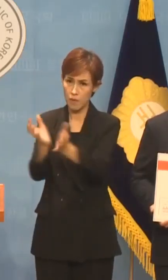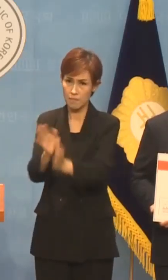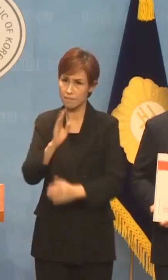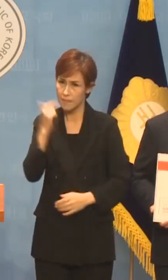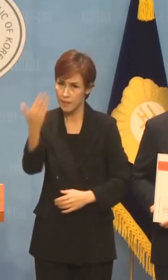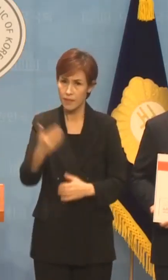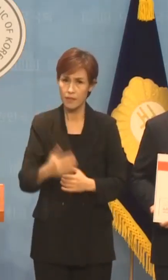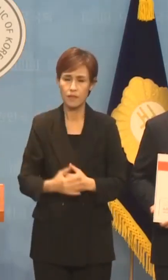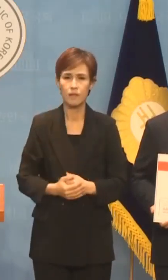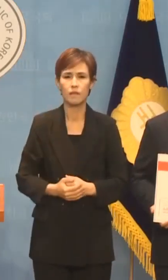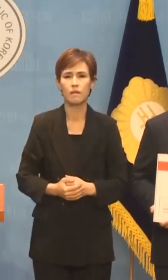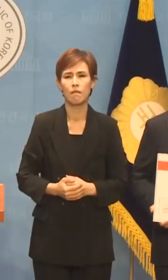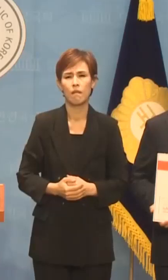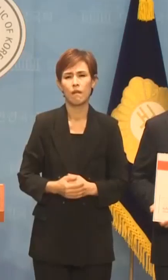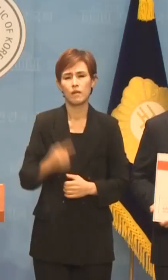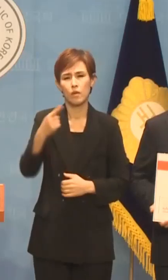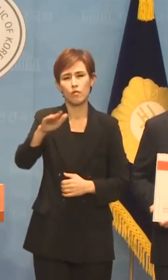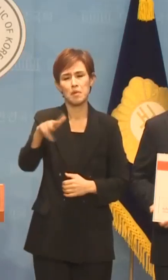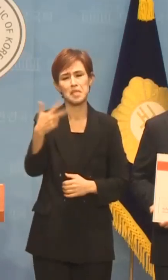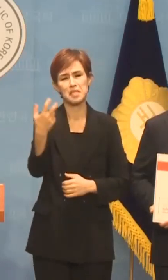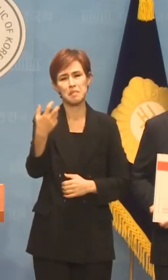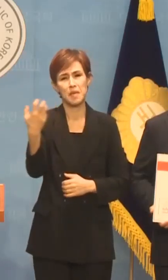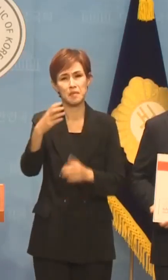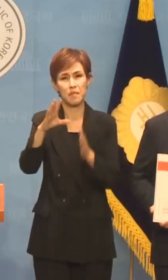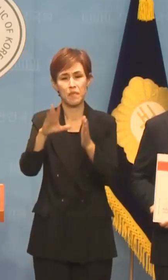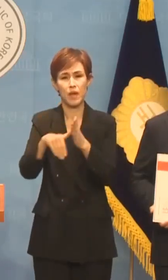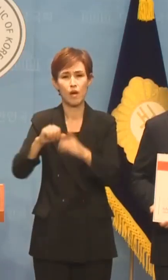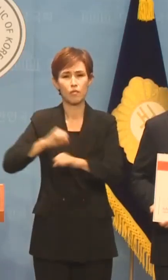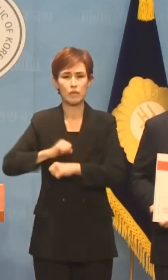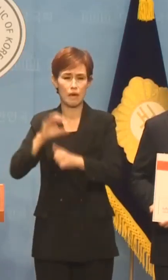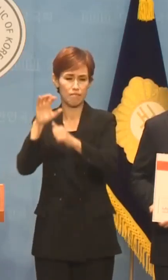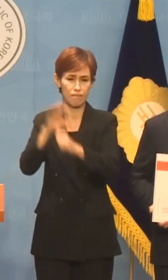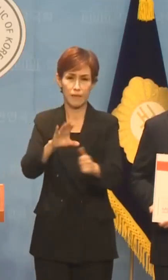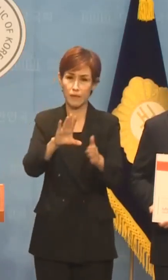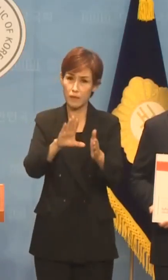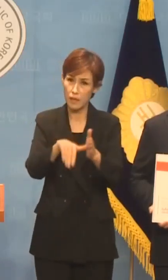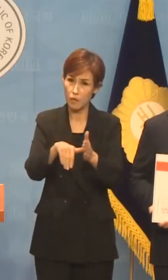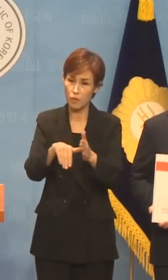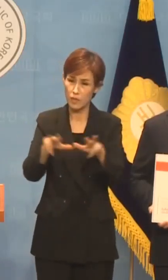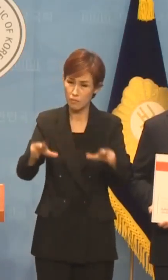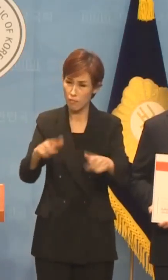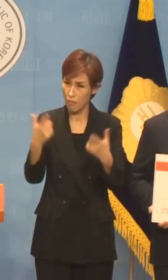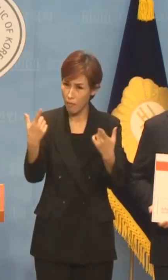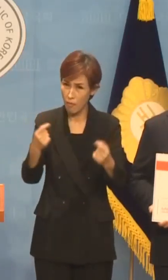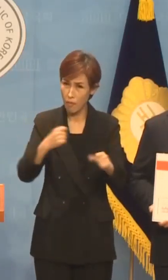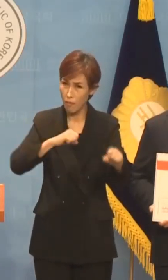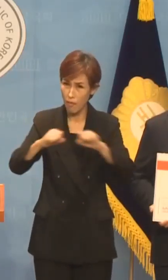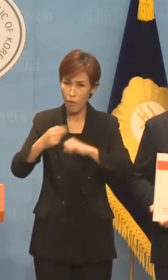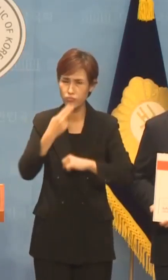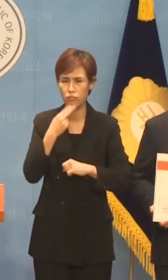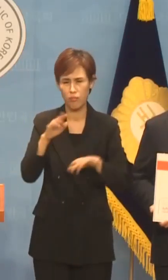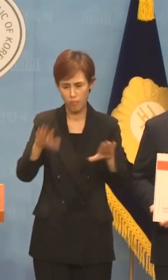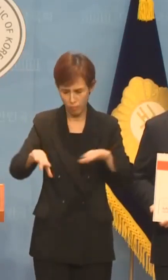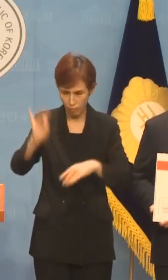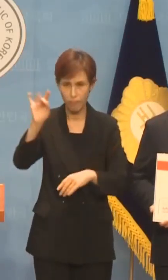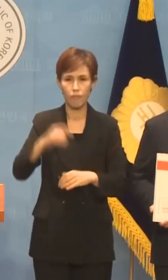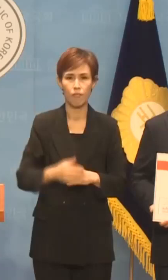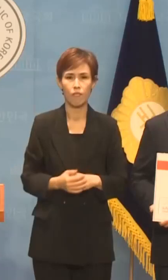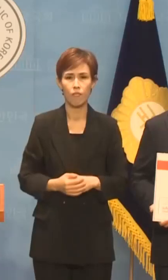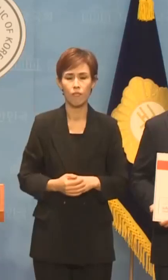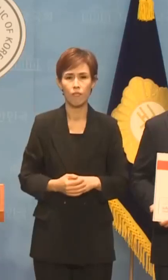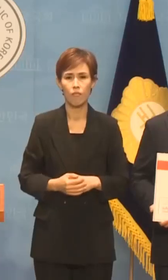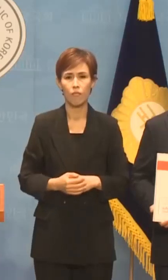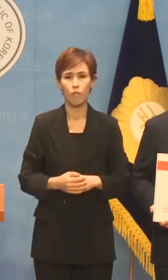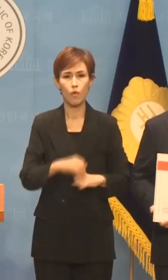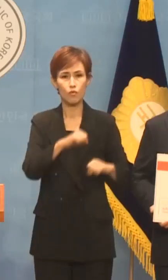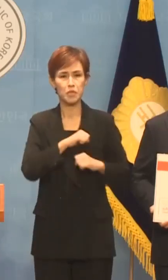7, 80년대에 군사 독재 정권 시절에도 이런 일은 없었습니다. 더군다나 그 대상이 우리